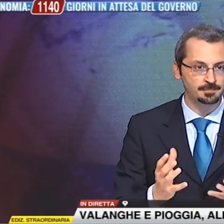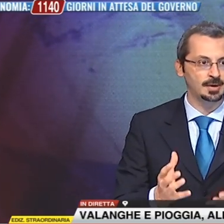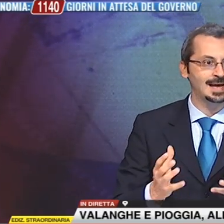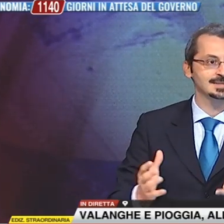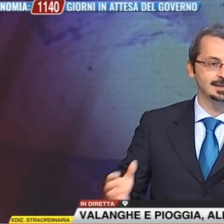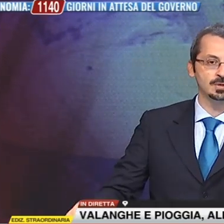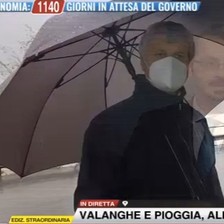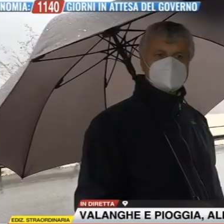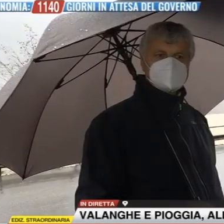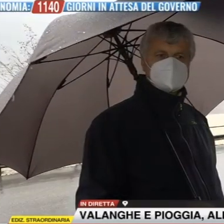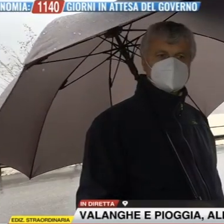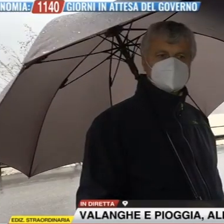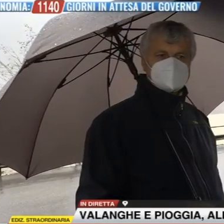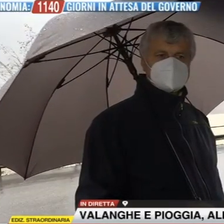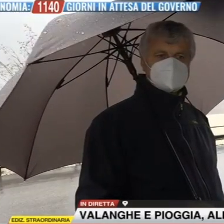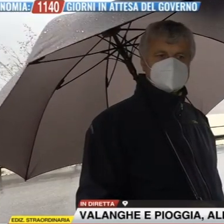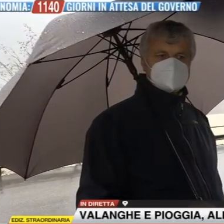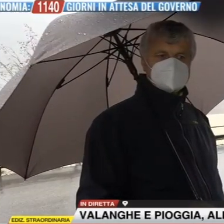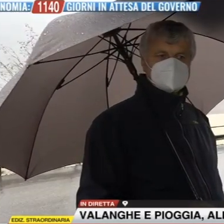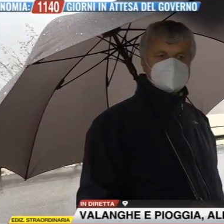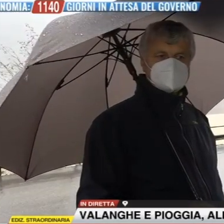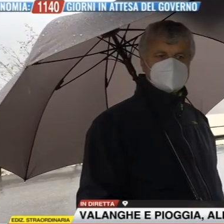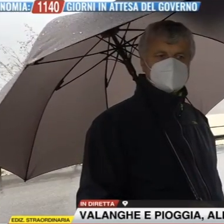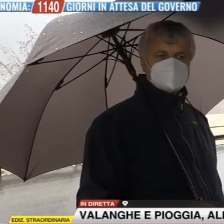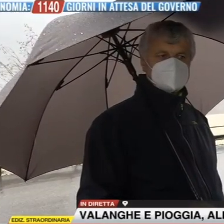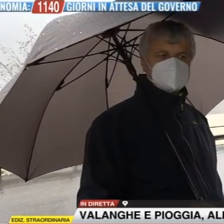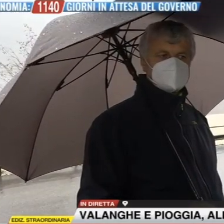Treviso, per vedere un po' la situazione. Lucio, a te.